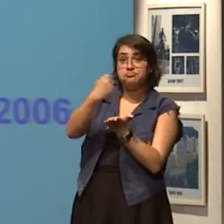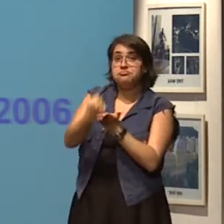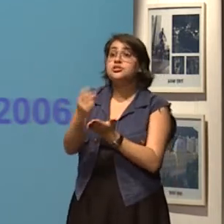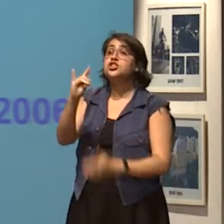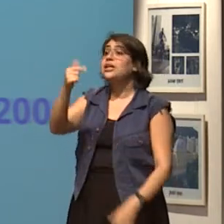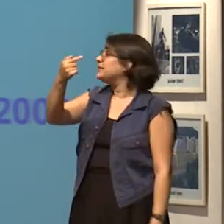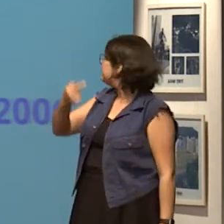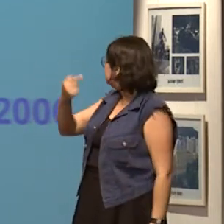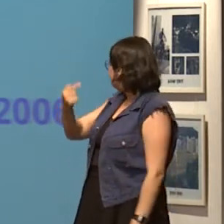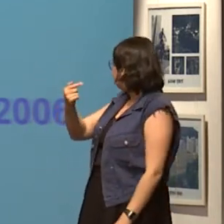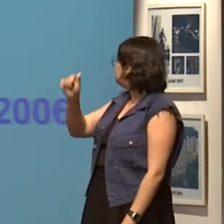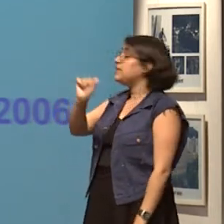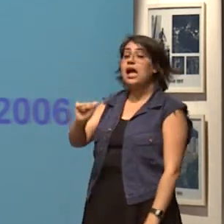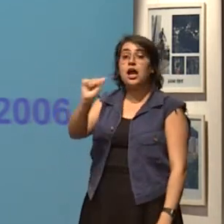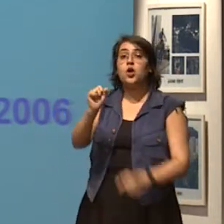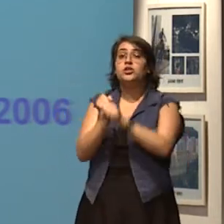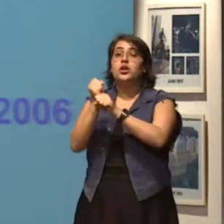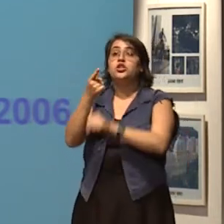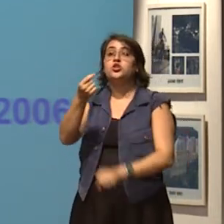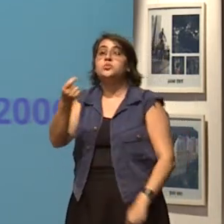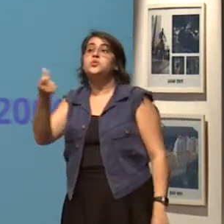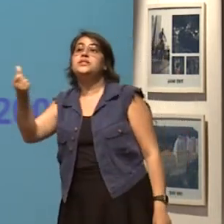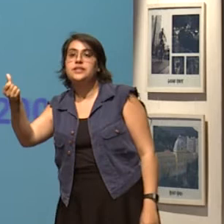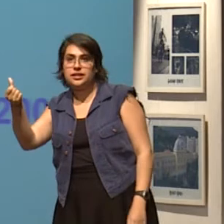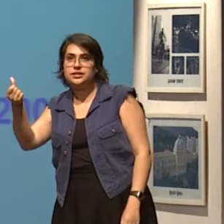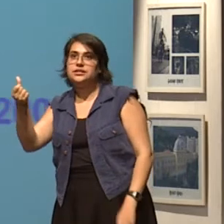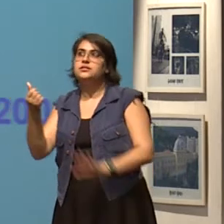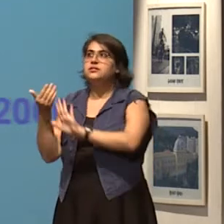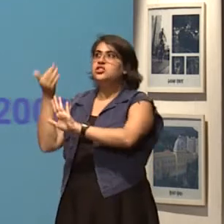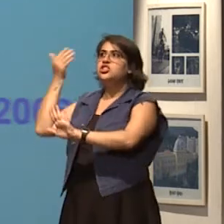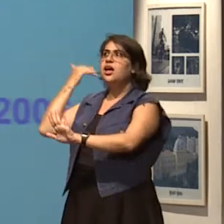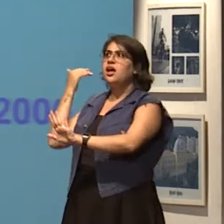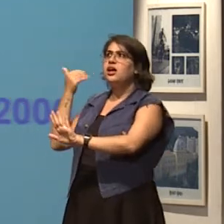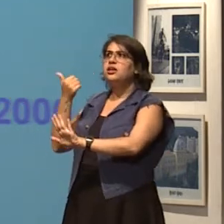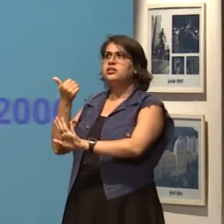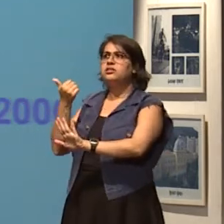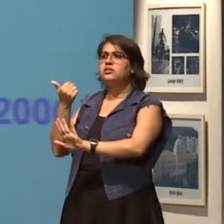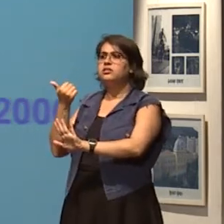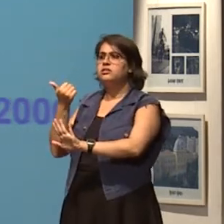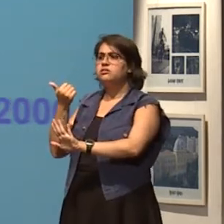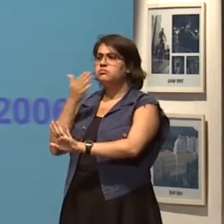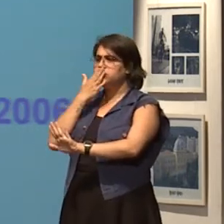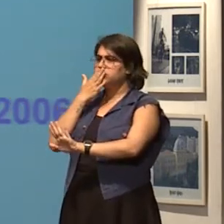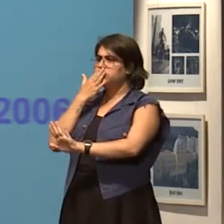11.340, que foi sancionada no dia 7 de agosto de 2006. Ela já